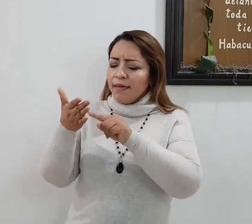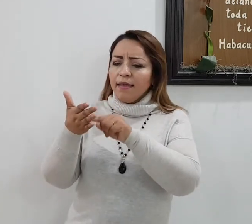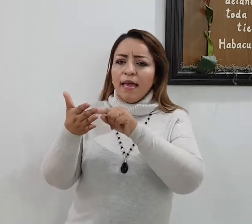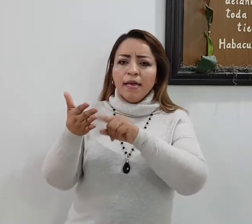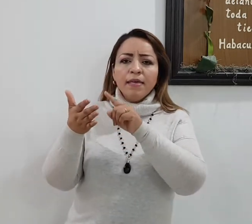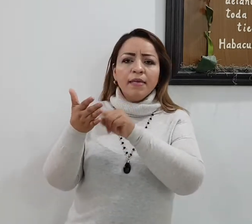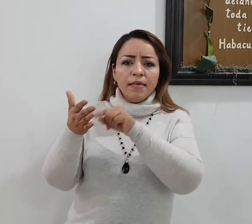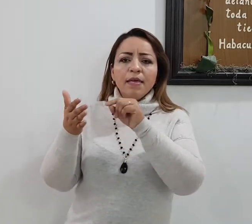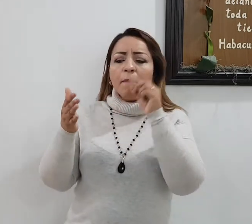trilogía,